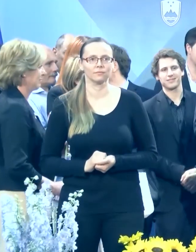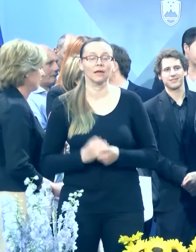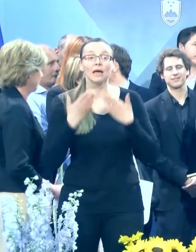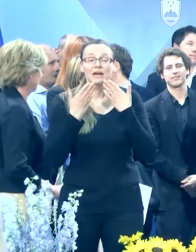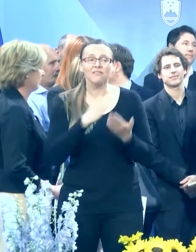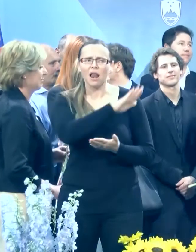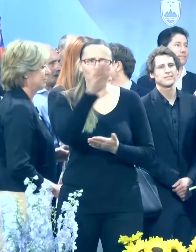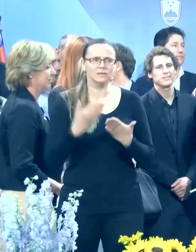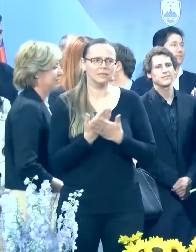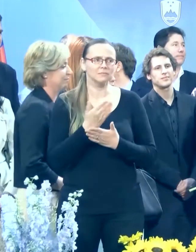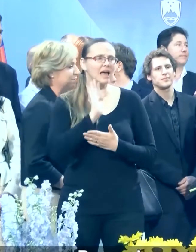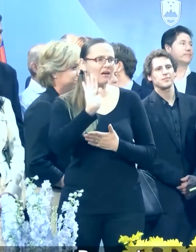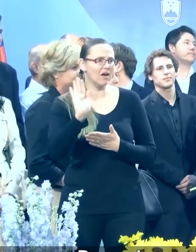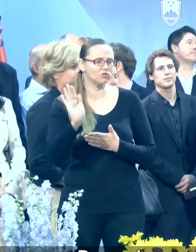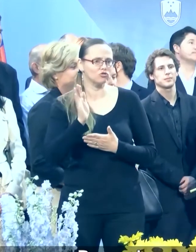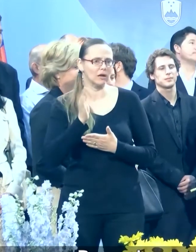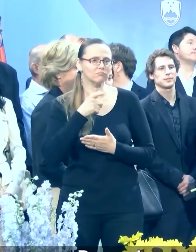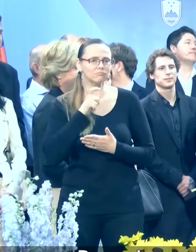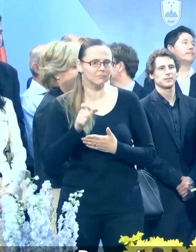Hvala vsem za vaše glasove.